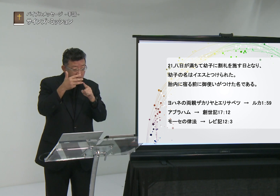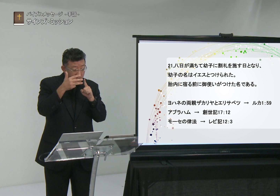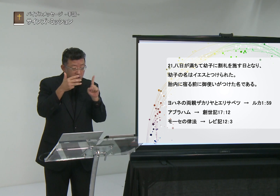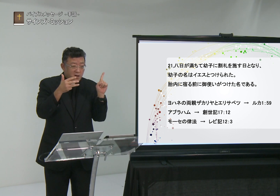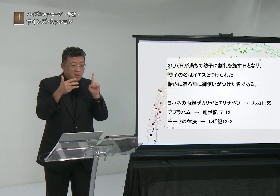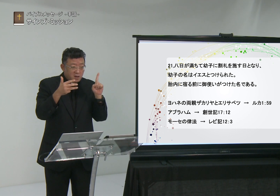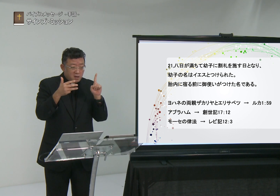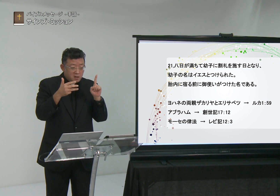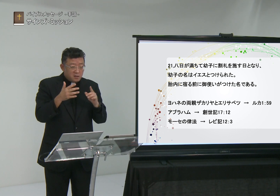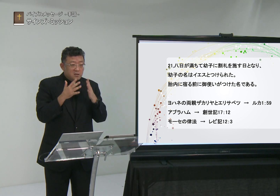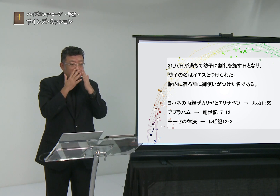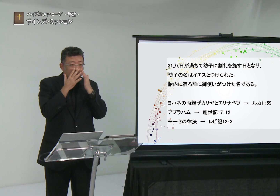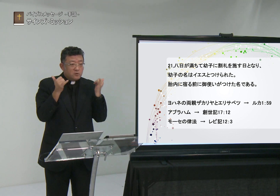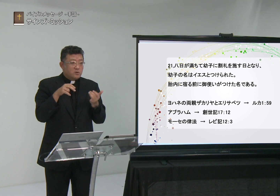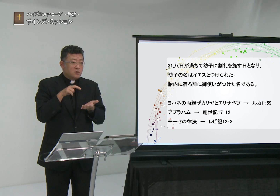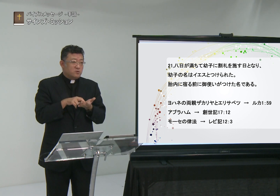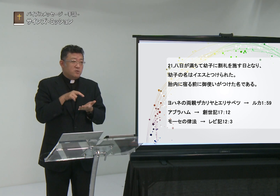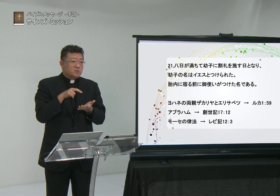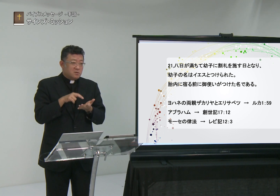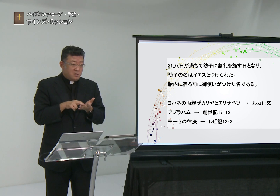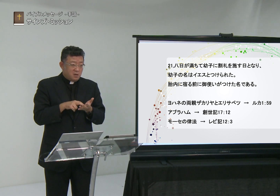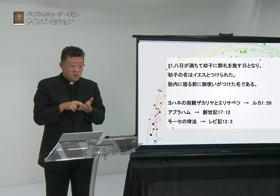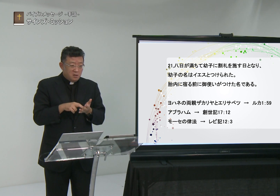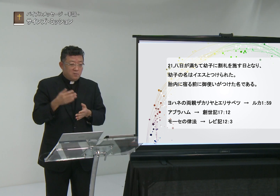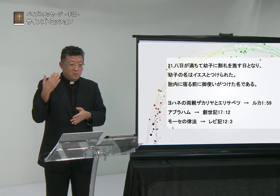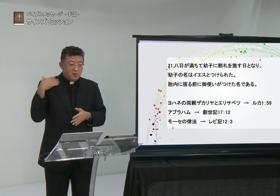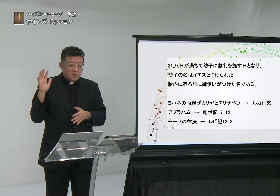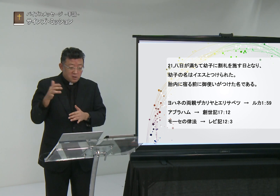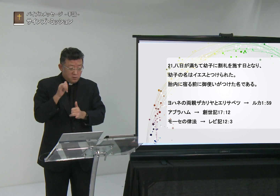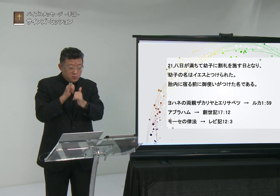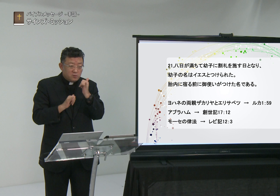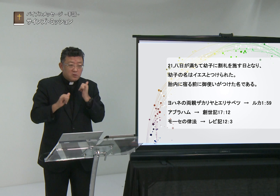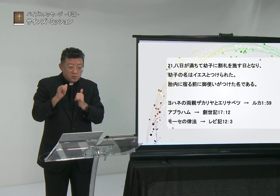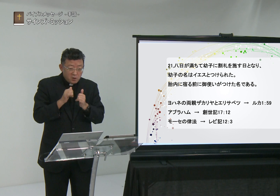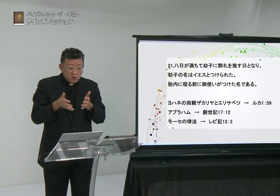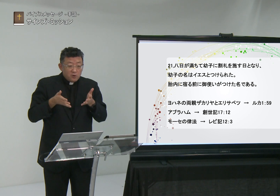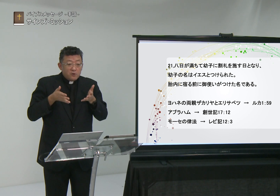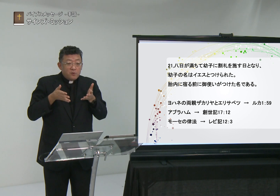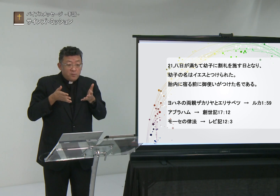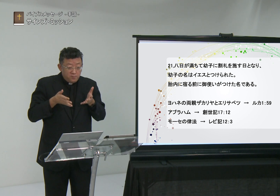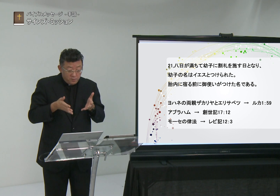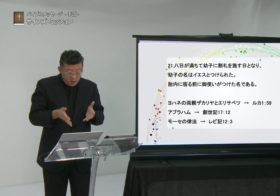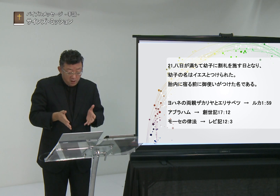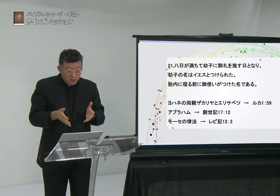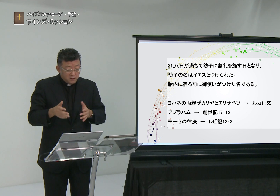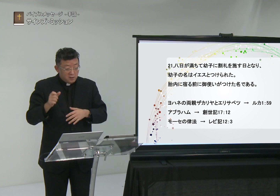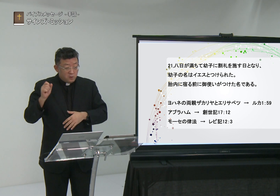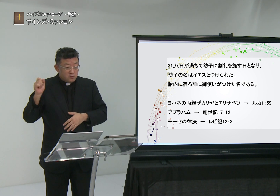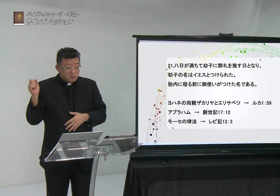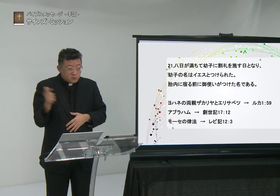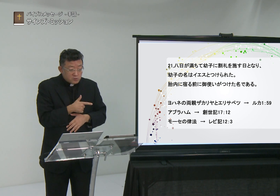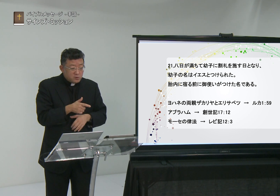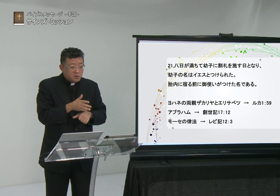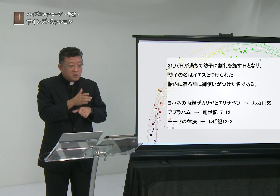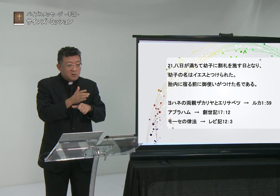この8日というのはイスラエルでは古くからの伝統